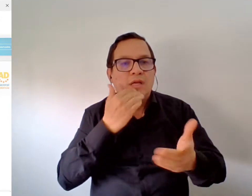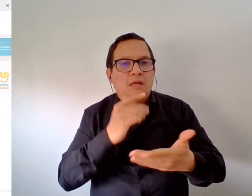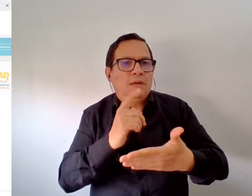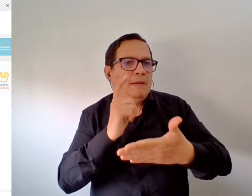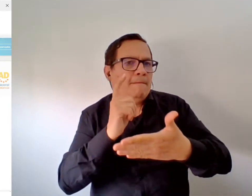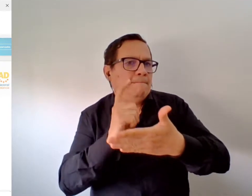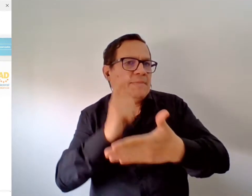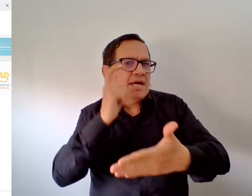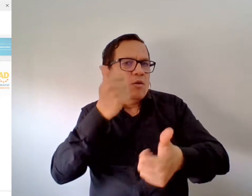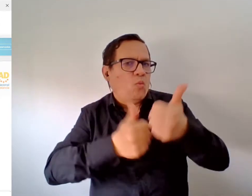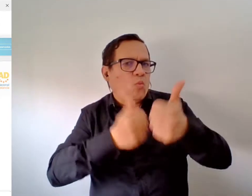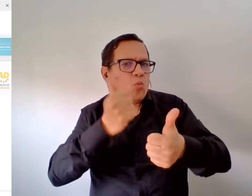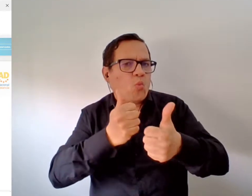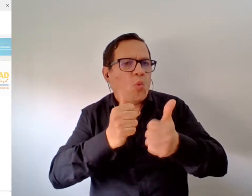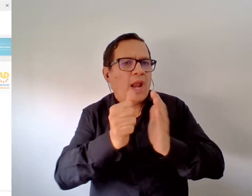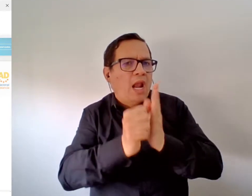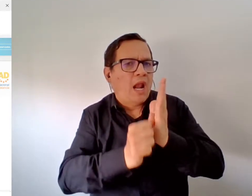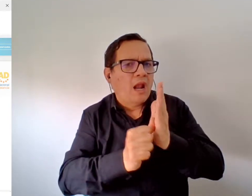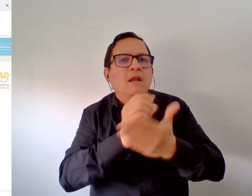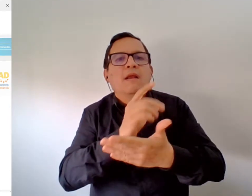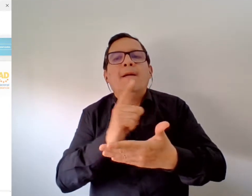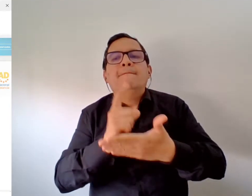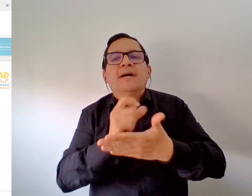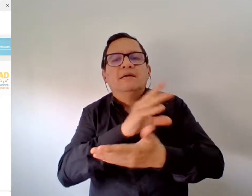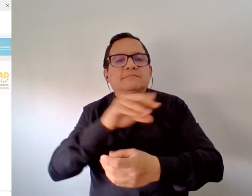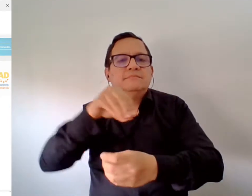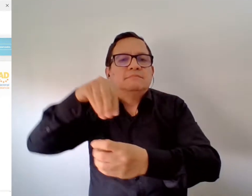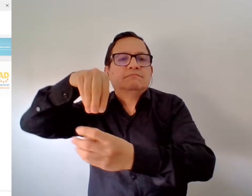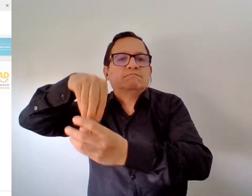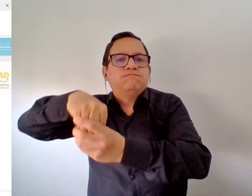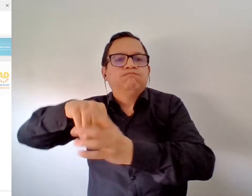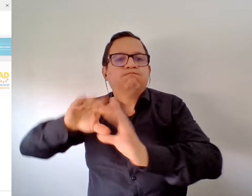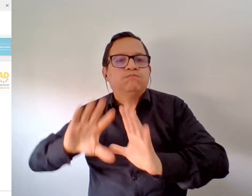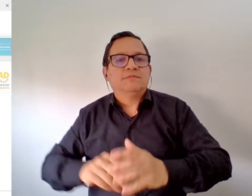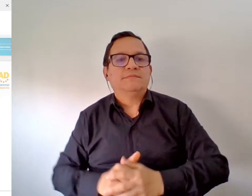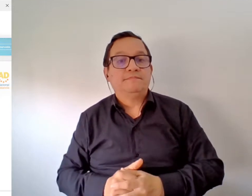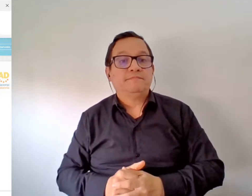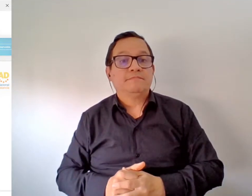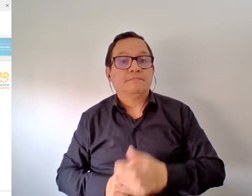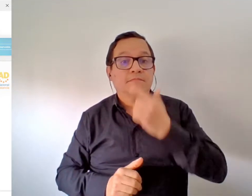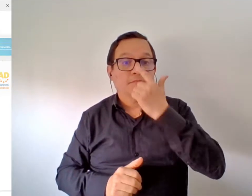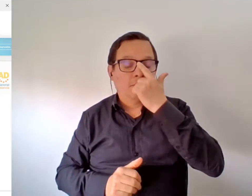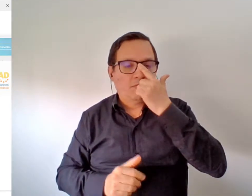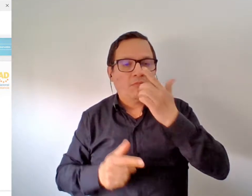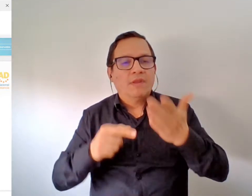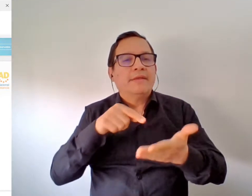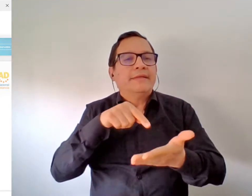Adicionar una imagen del proceso de instalación en vez de este texto.